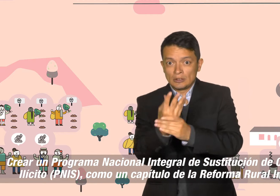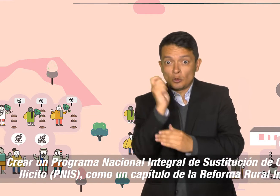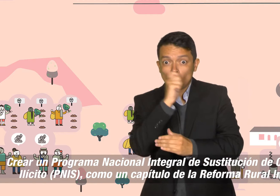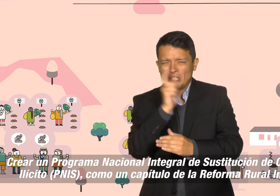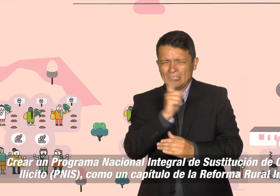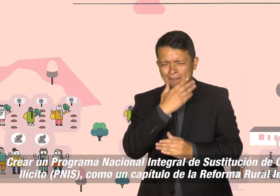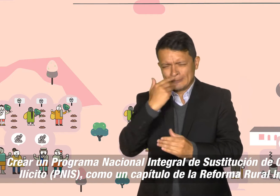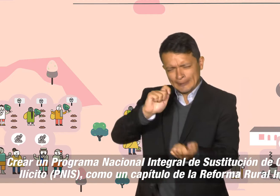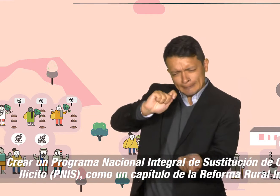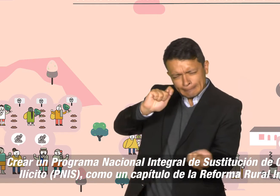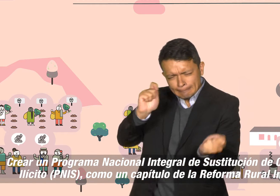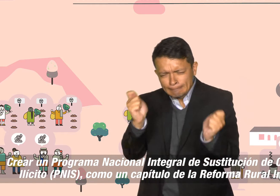reforma rural integral